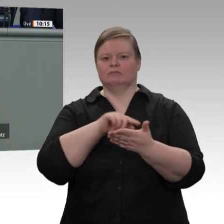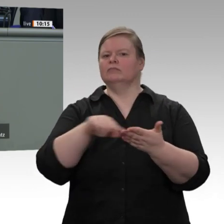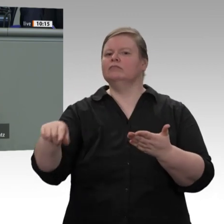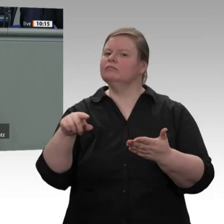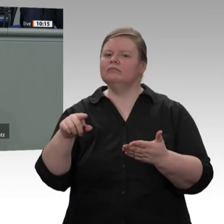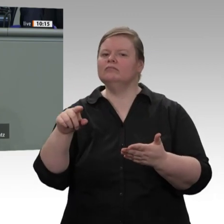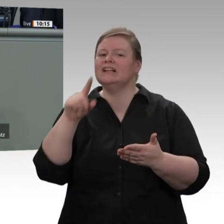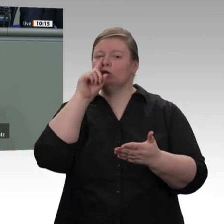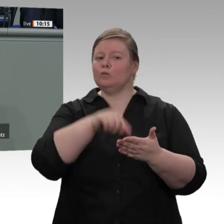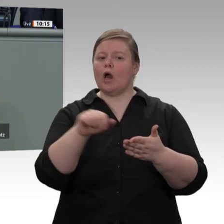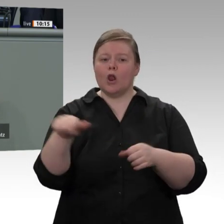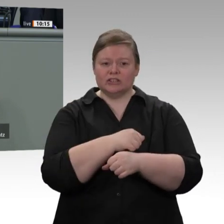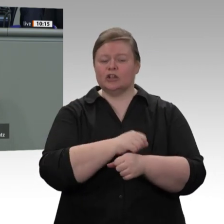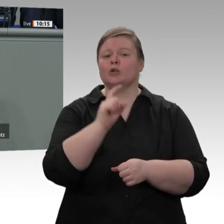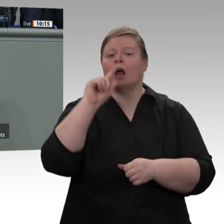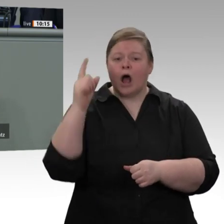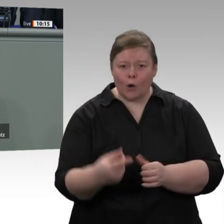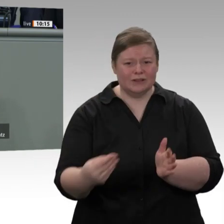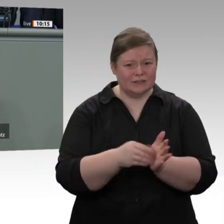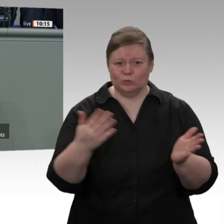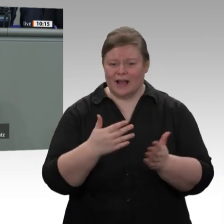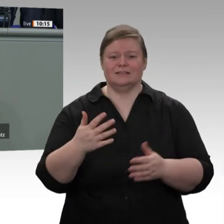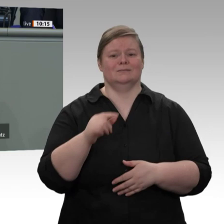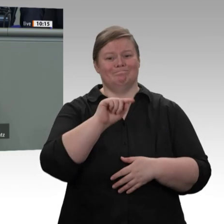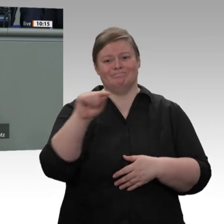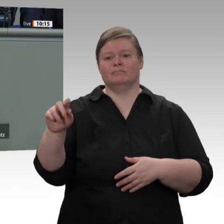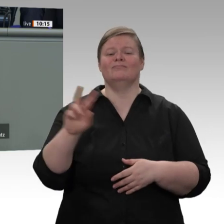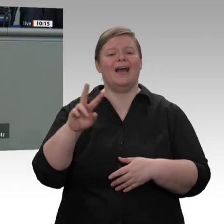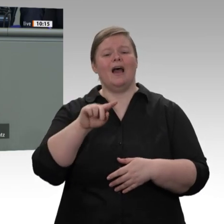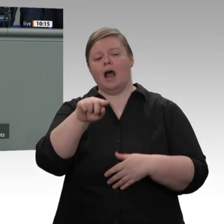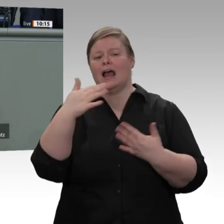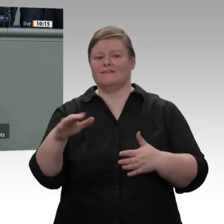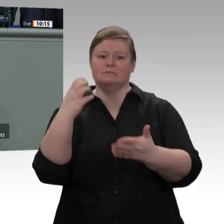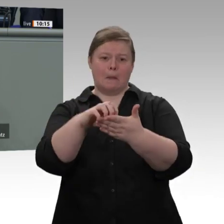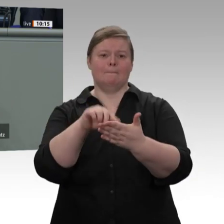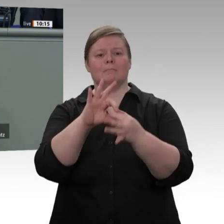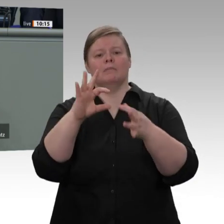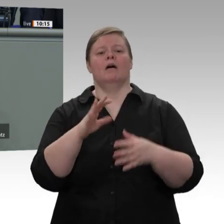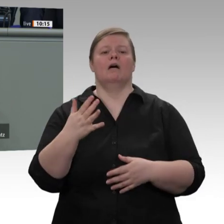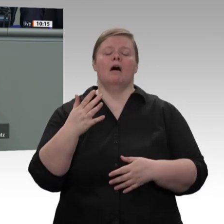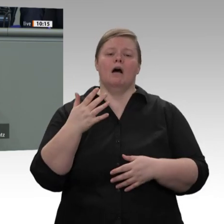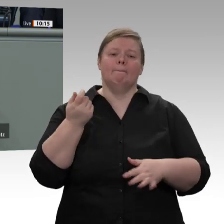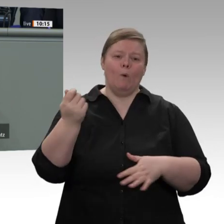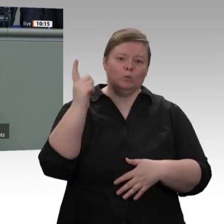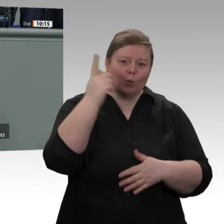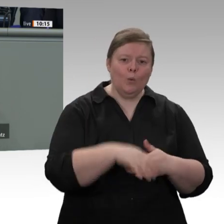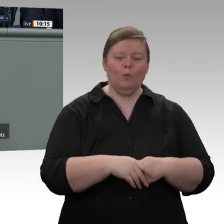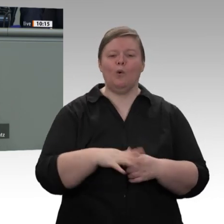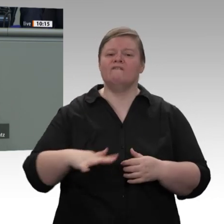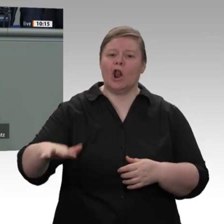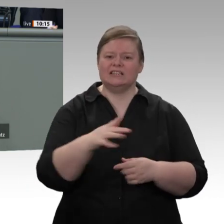Strafverfolgung möglich ist. Denn diese Drohungen sind keine Meinung, sie sind Straftaten. Zu